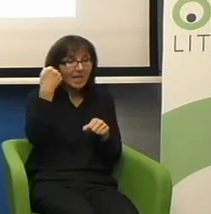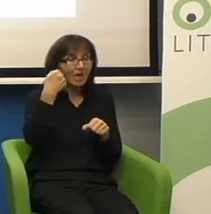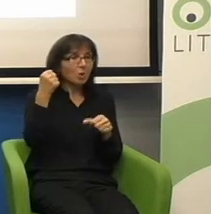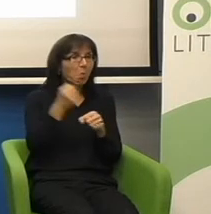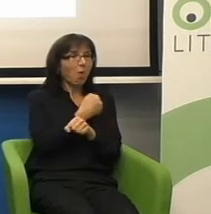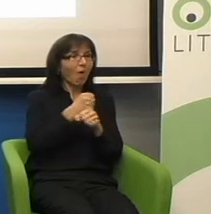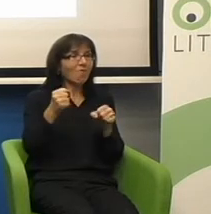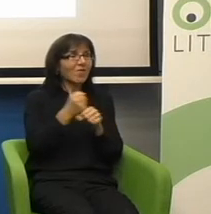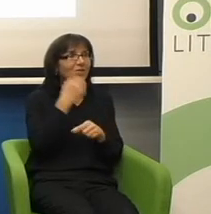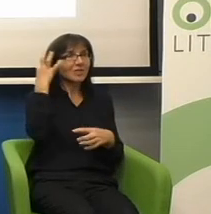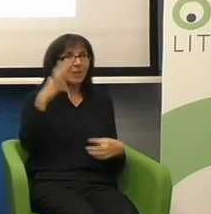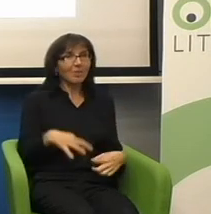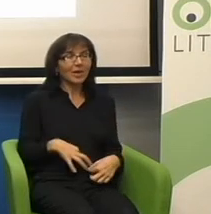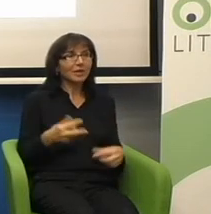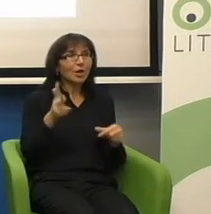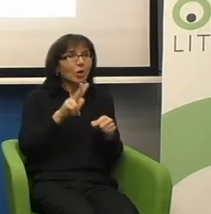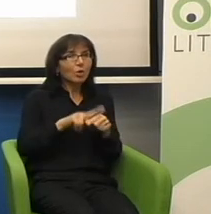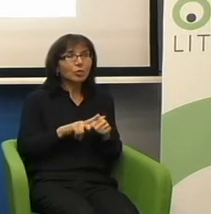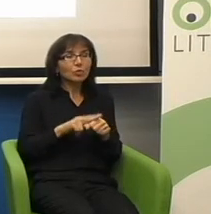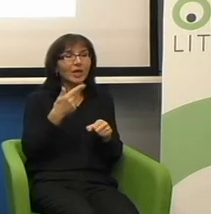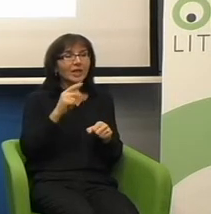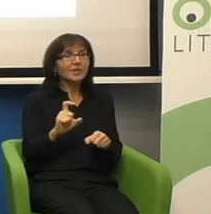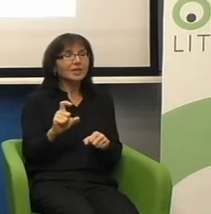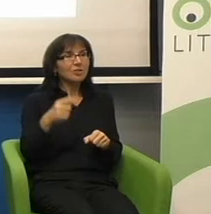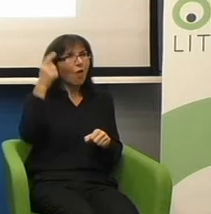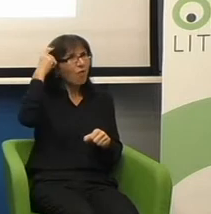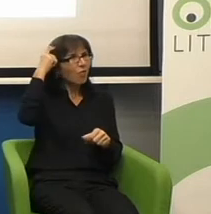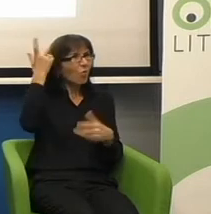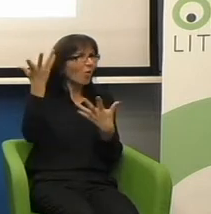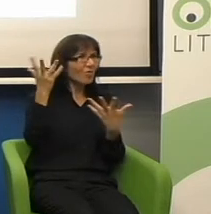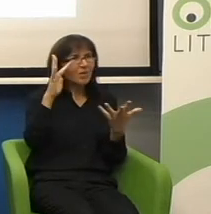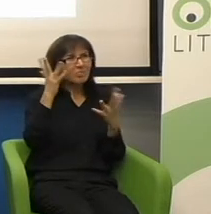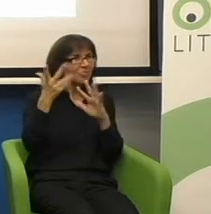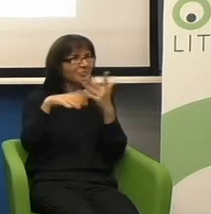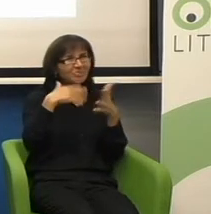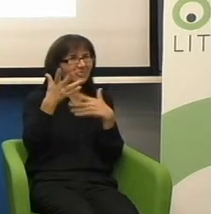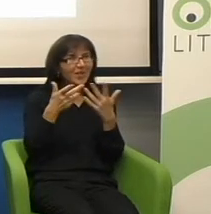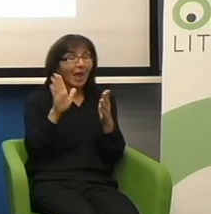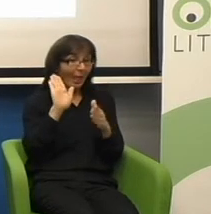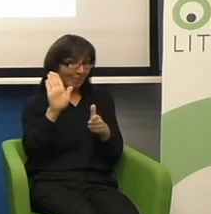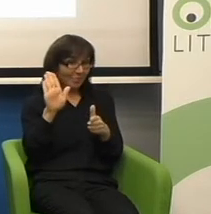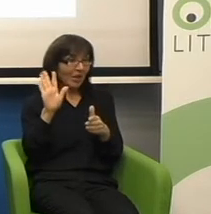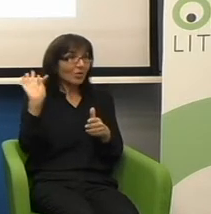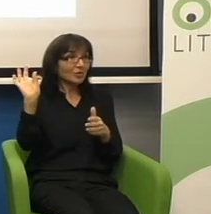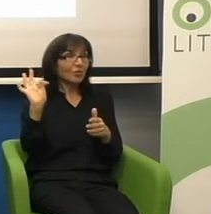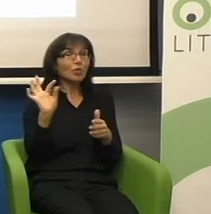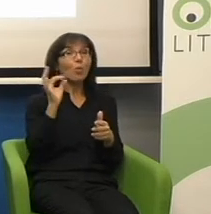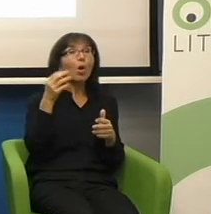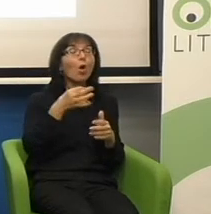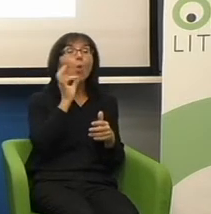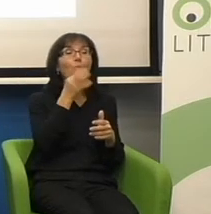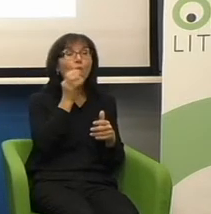pani, której nic w głowie się nie roi, a tymczasem ona miała też swoją młodość, dosyć bujną i